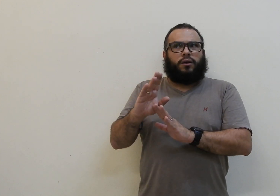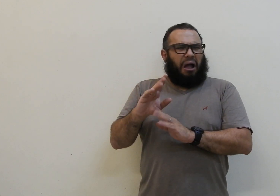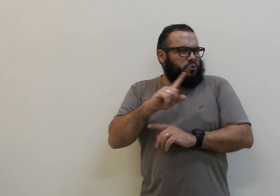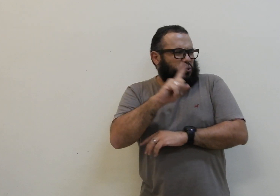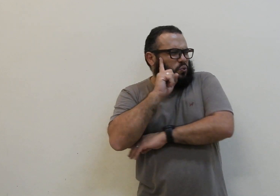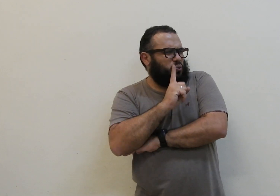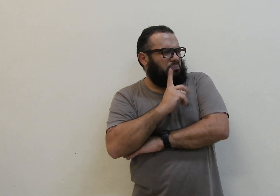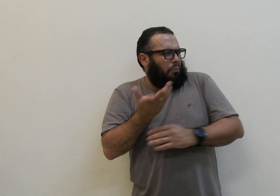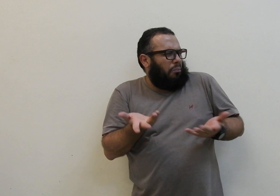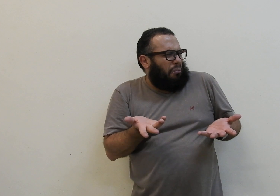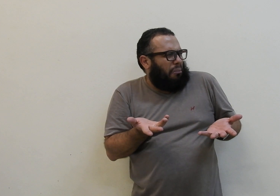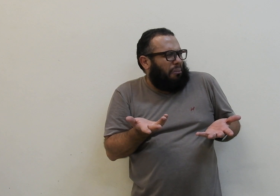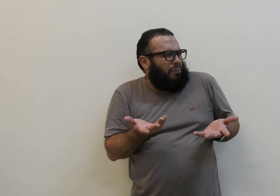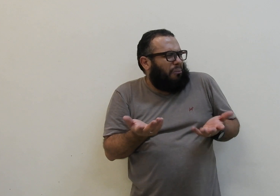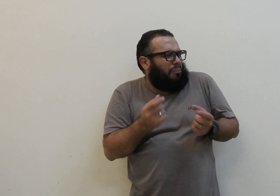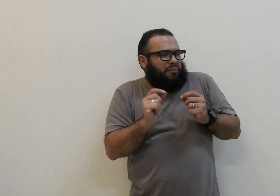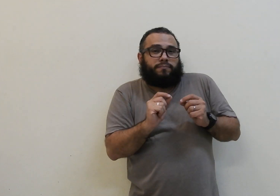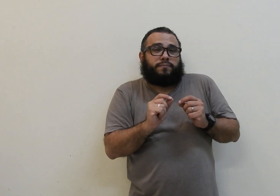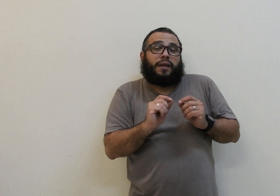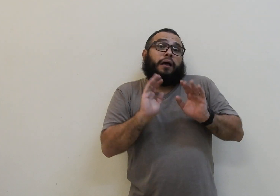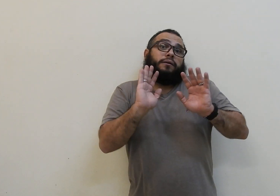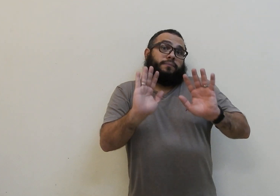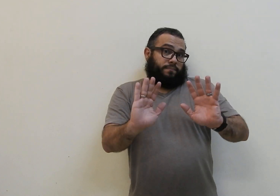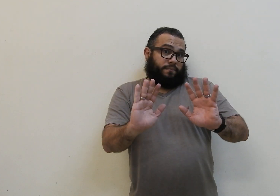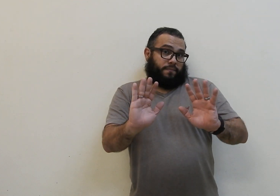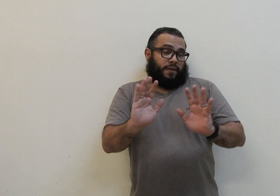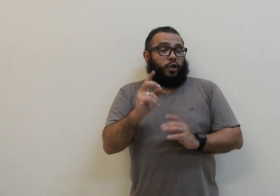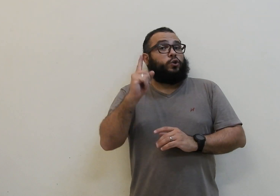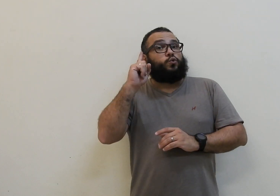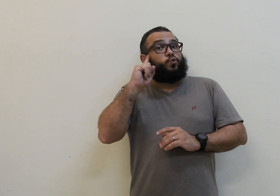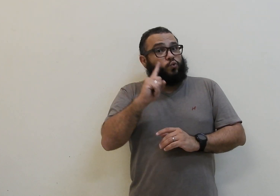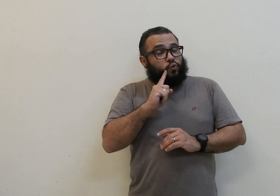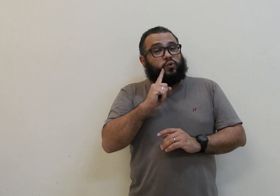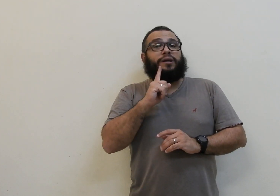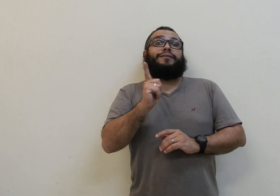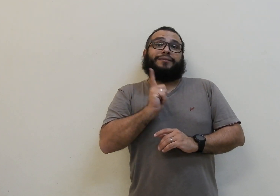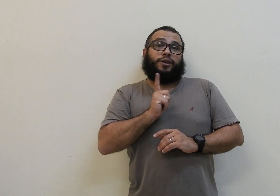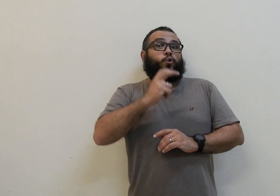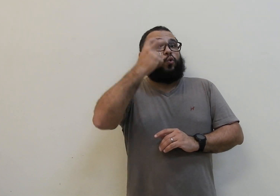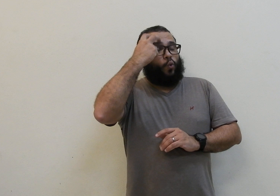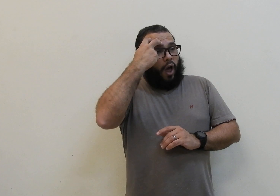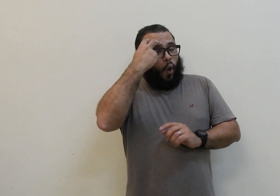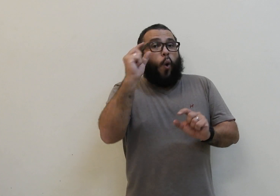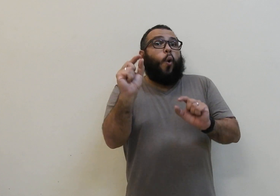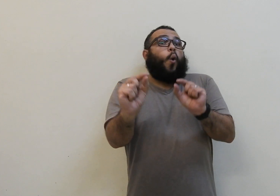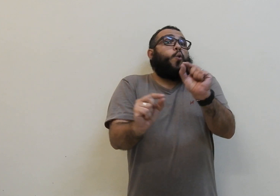né? E as pessoas às vezes questionam, como assim cultura surda? Né? Então